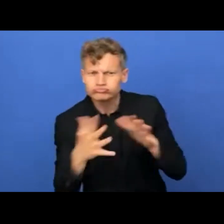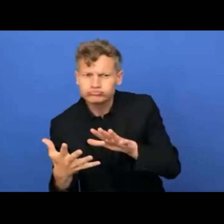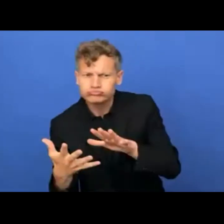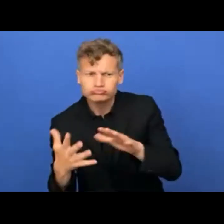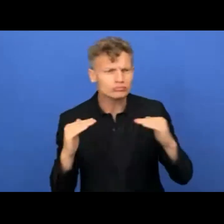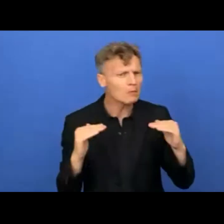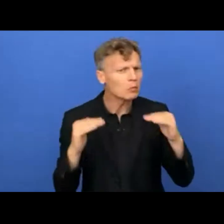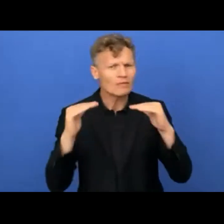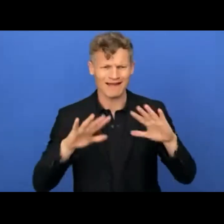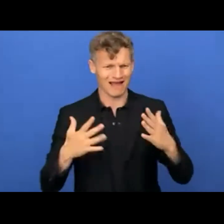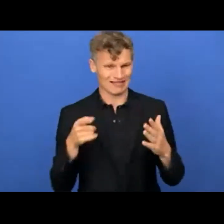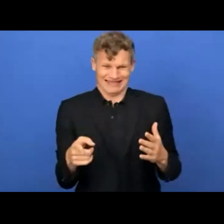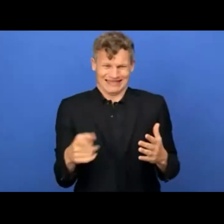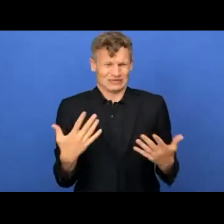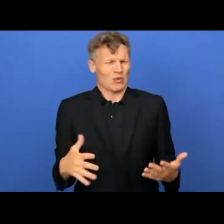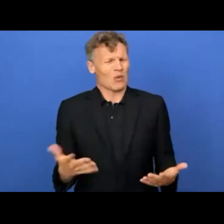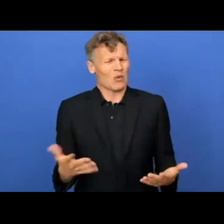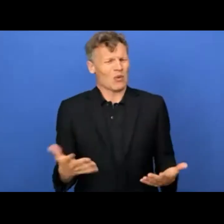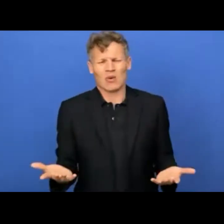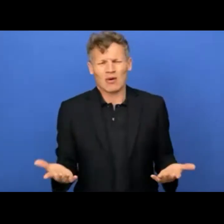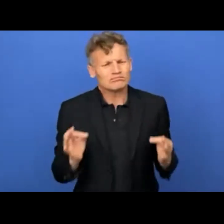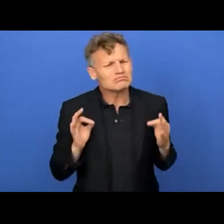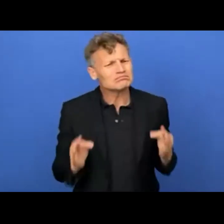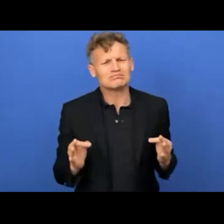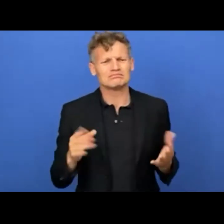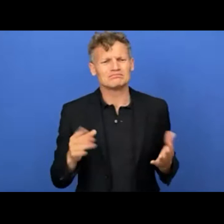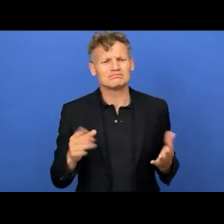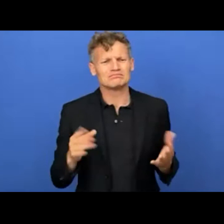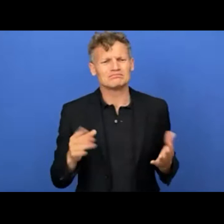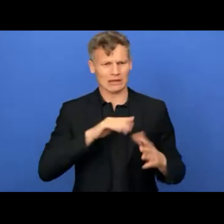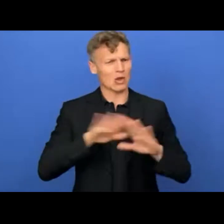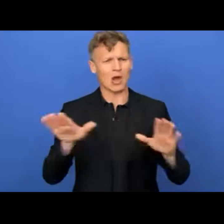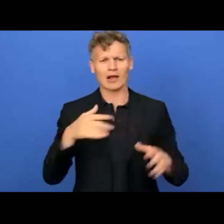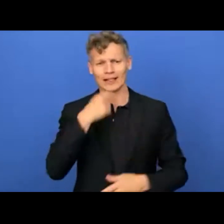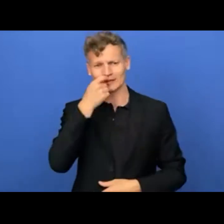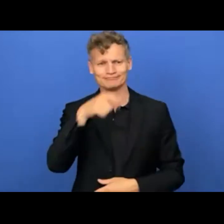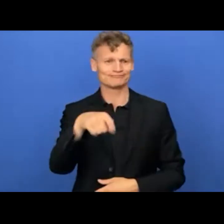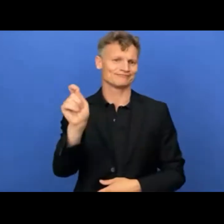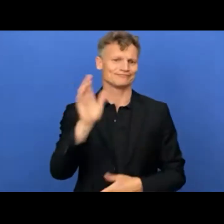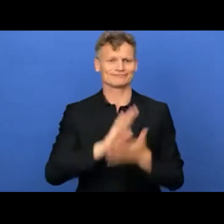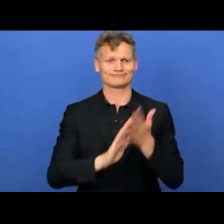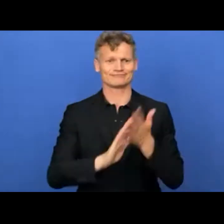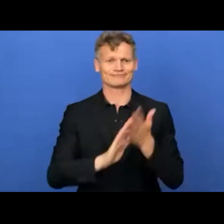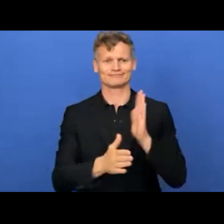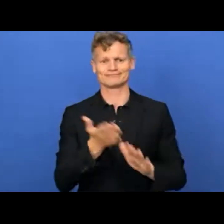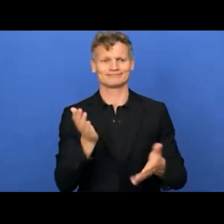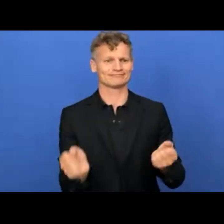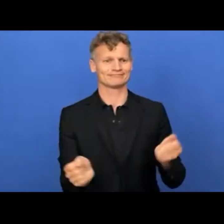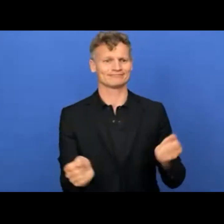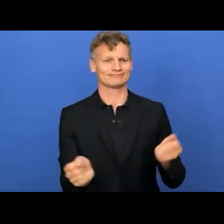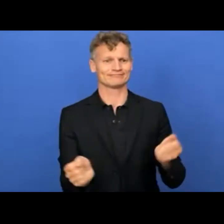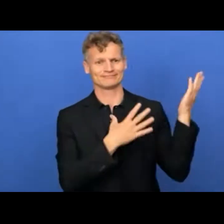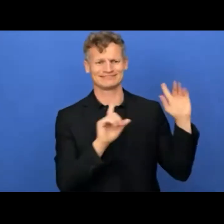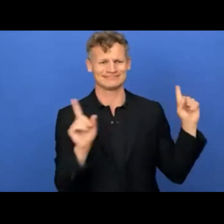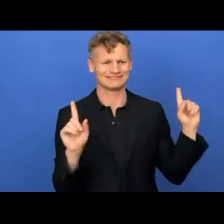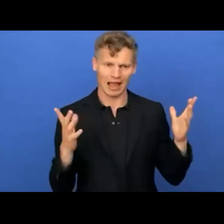Qu'a-t-il été fait? Et donc, il ne s'agit pas de faire les choses de façon isolée. Il s'agit de démontrer un engagement